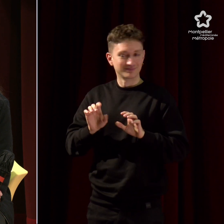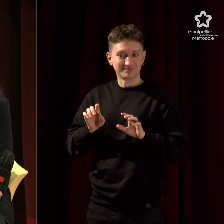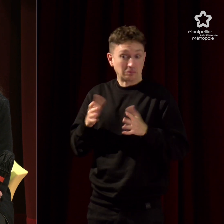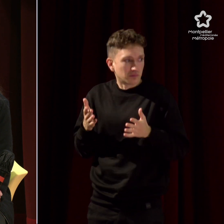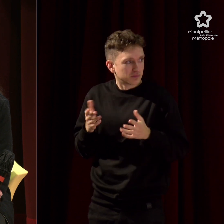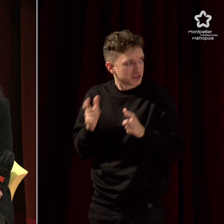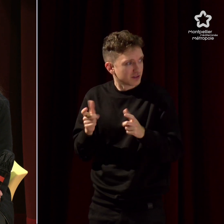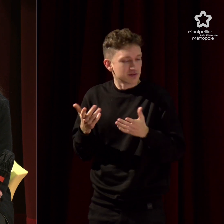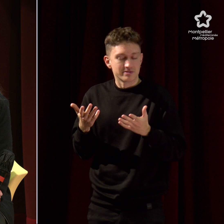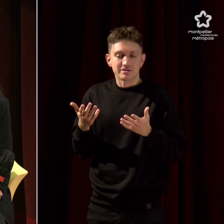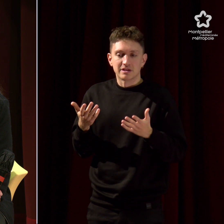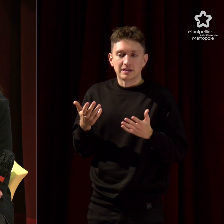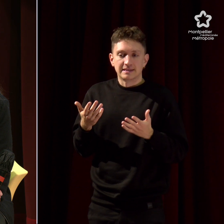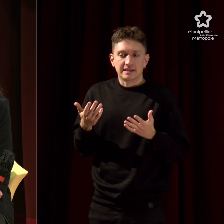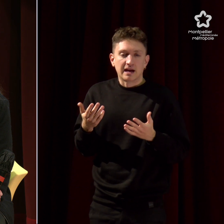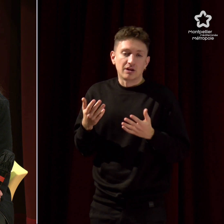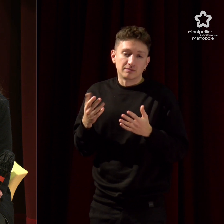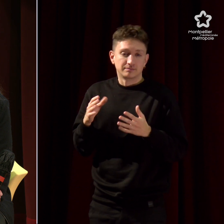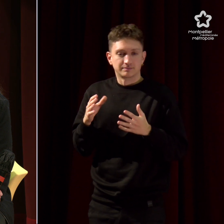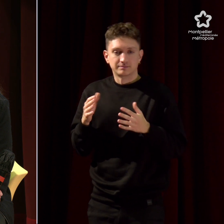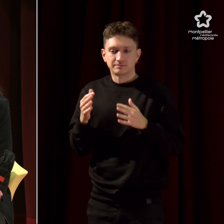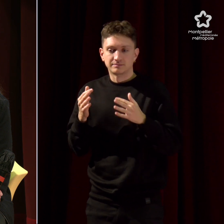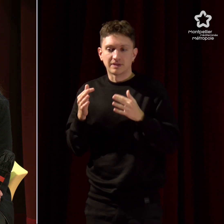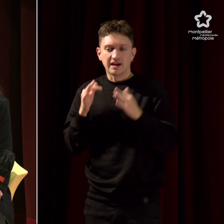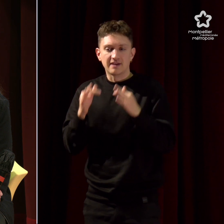je sais que par rapport à la peste, par exemple, l'allèle